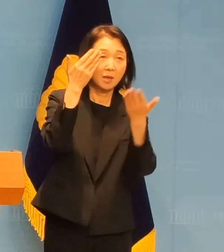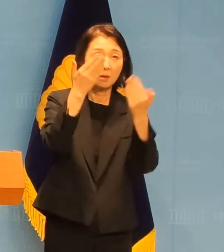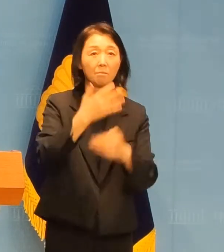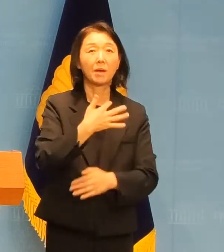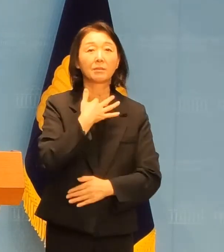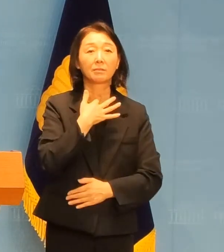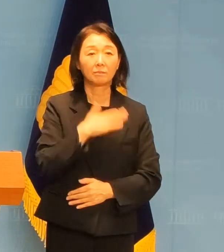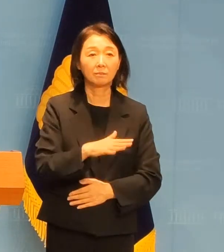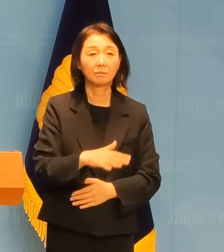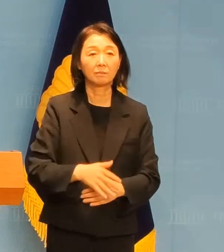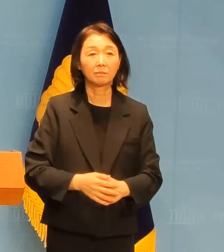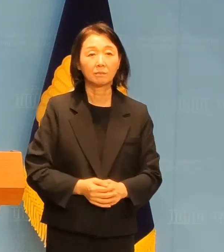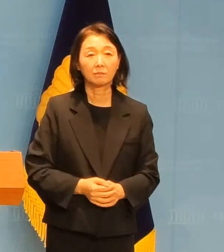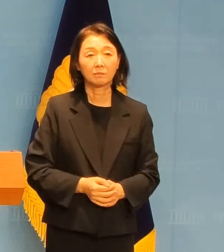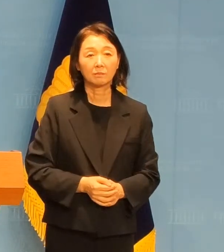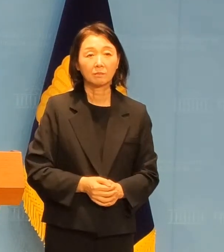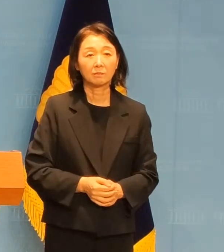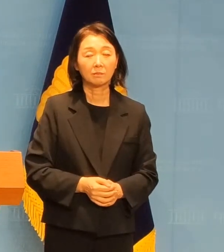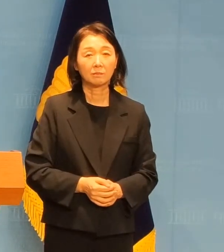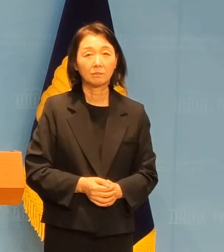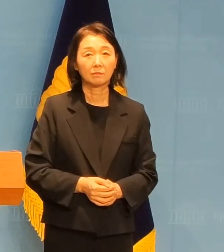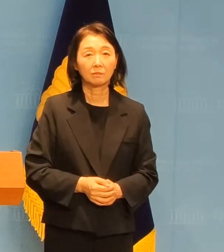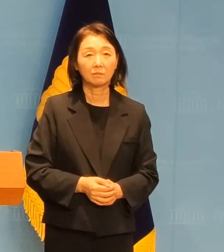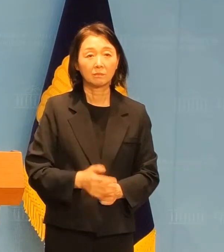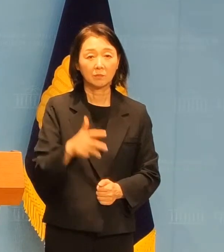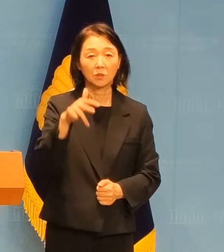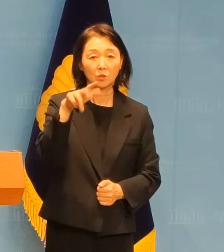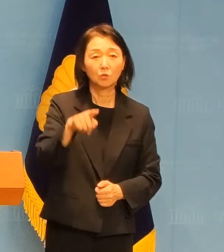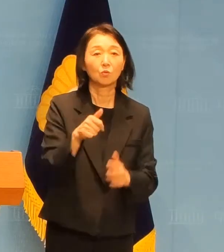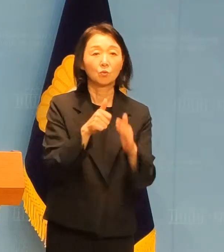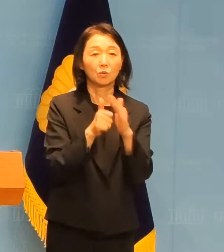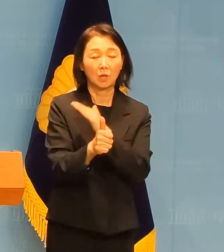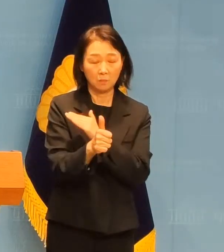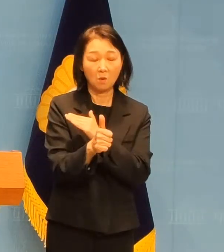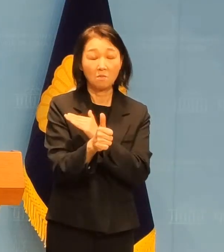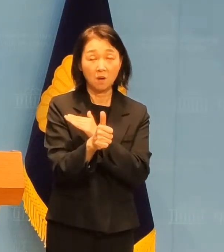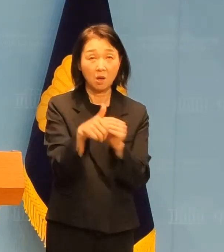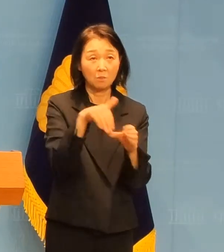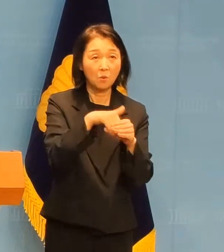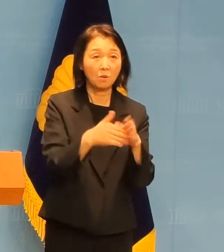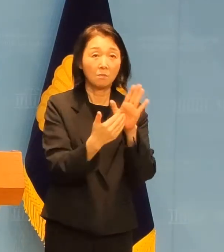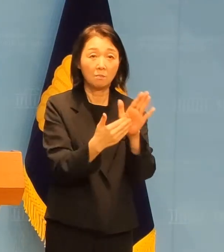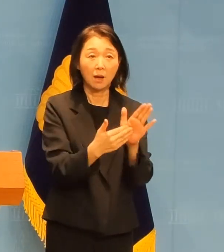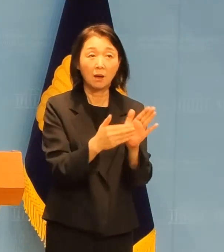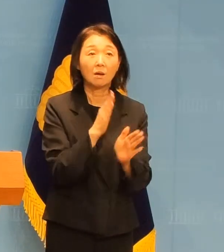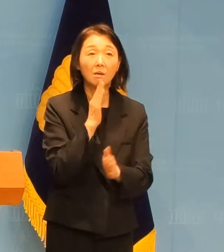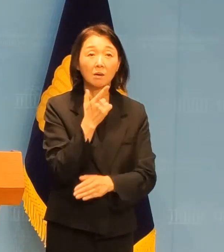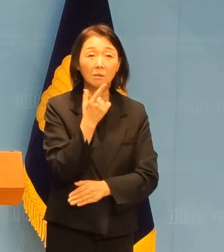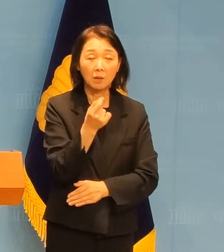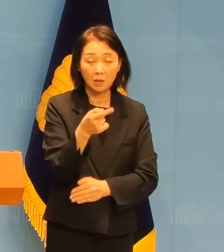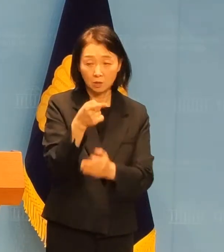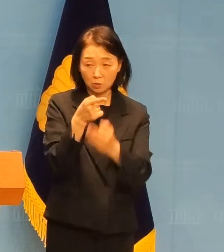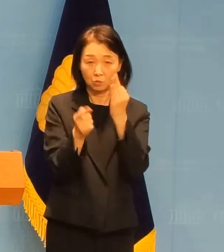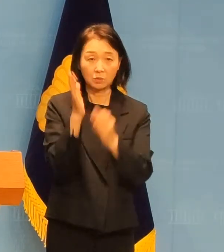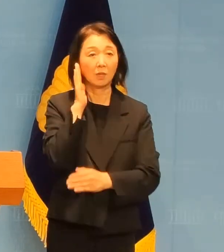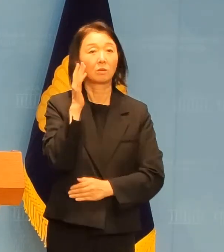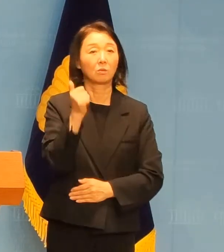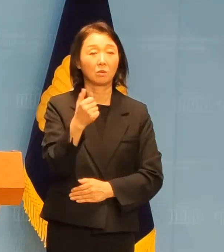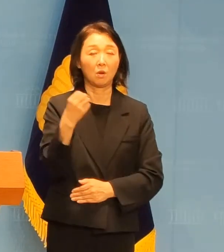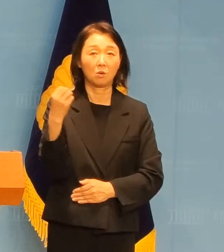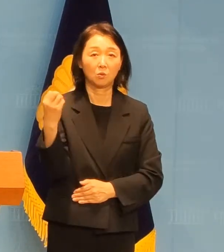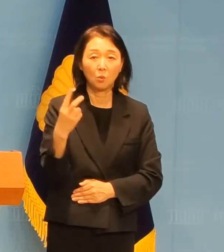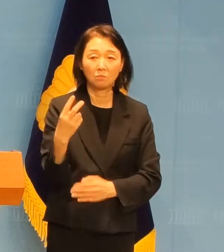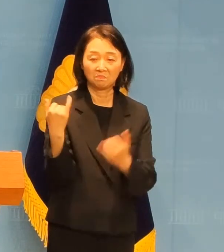전혀 없습니다. 추 대표가 표결을 막으려 했다면 윤 전 대통령과